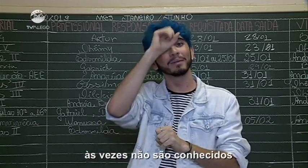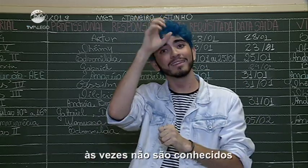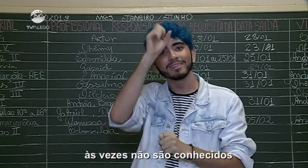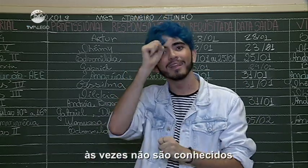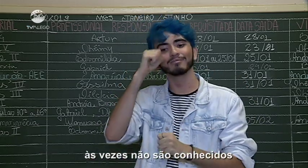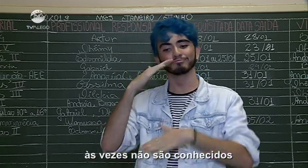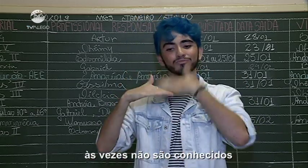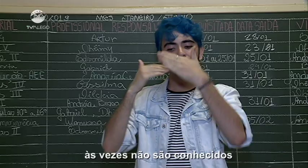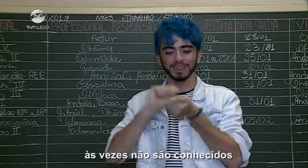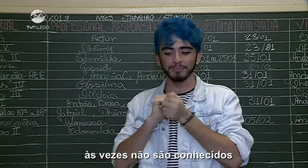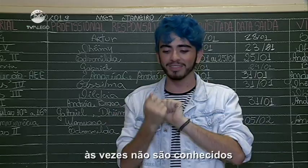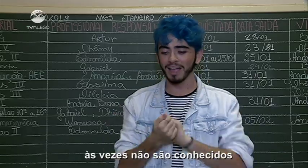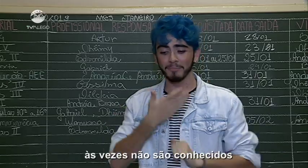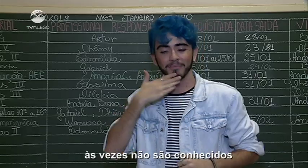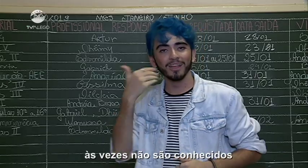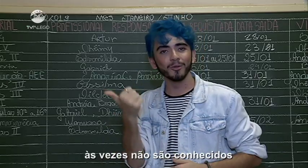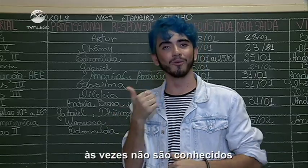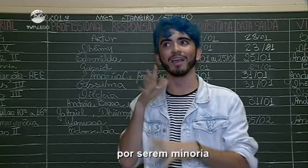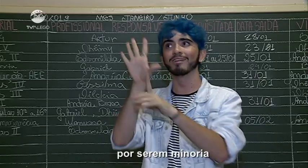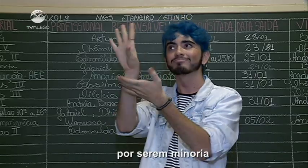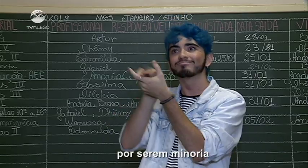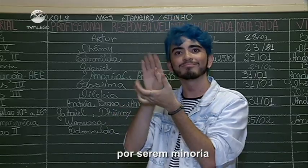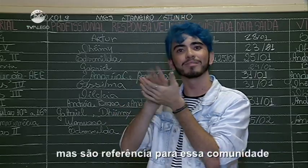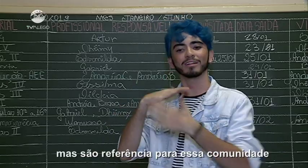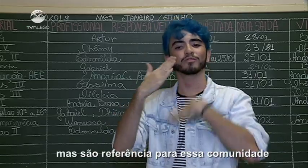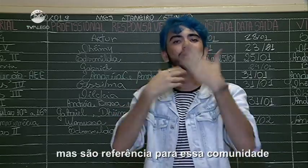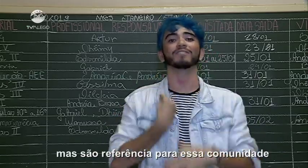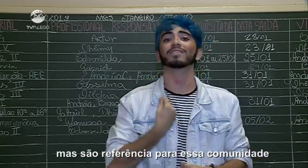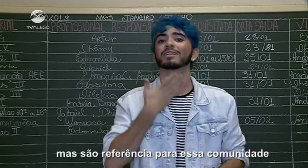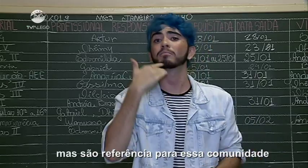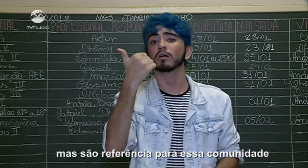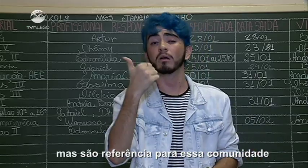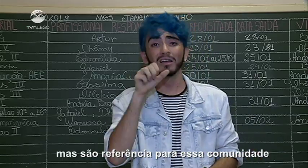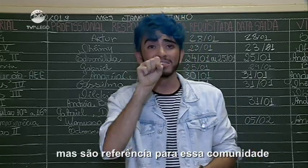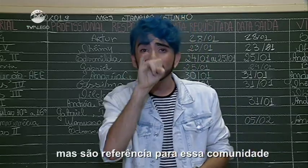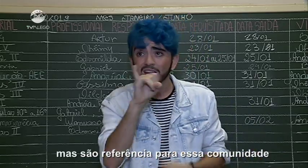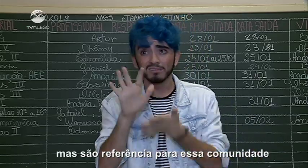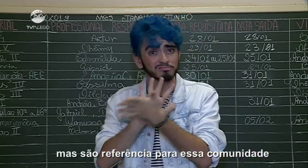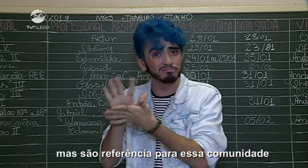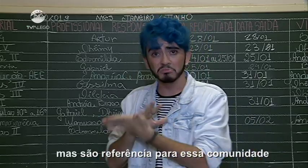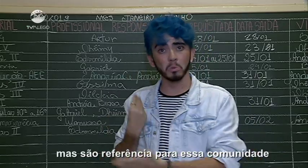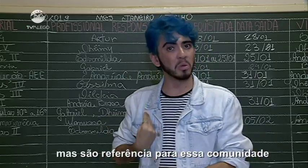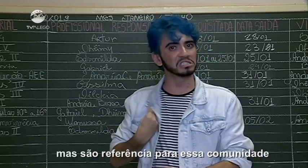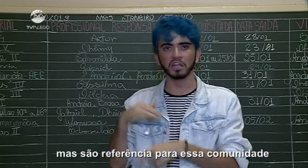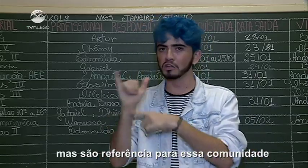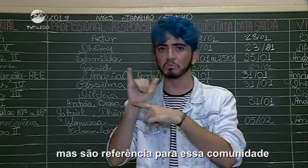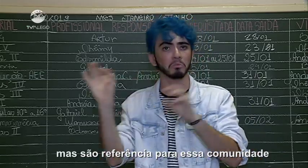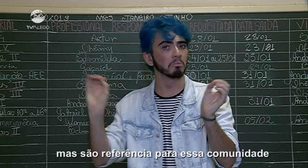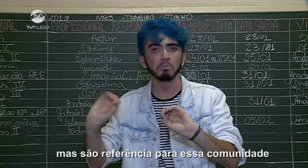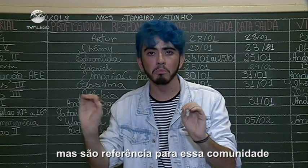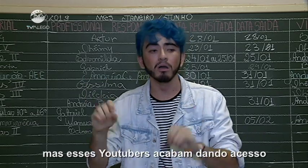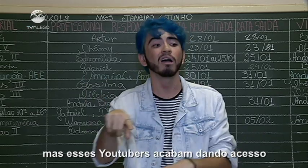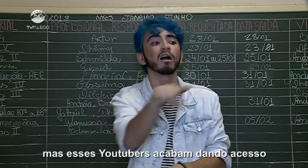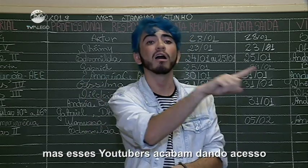Às vezes não são conhecidos por ser minoria, mas eles são referência para essa comunidade. Então